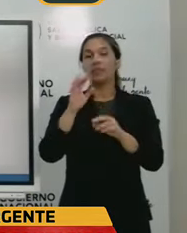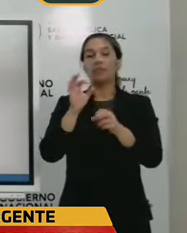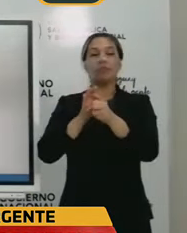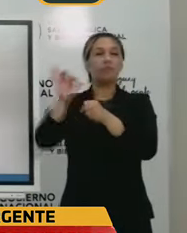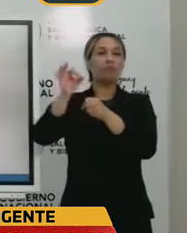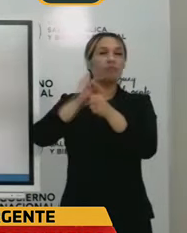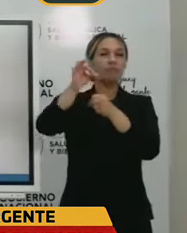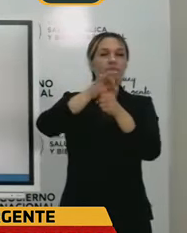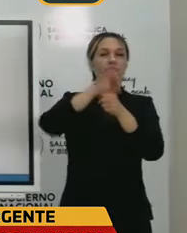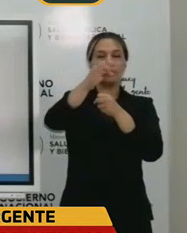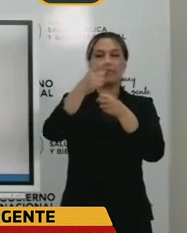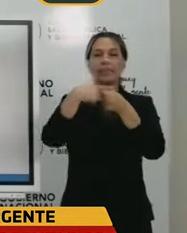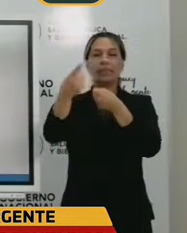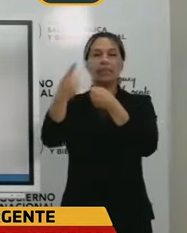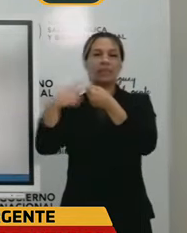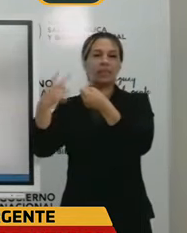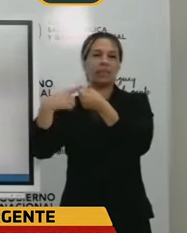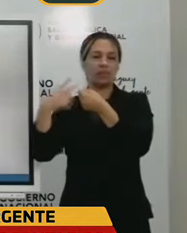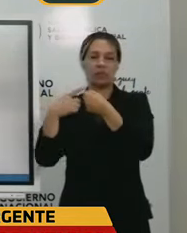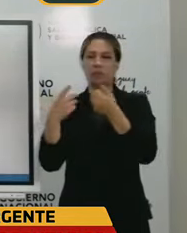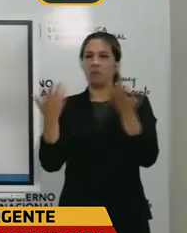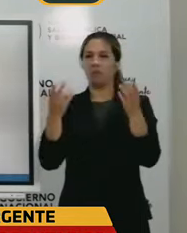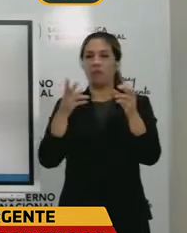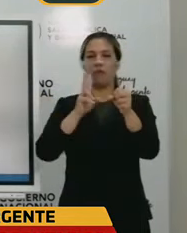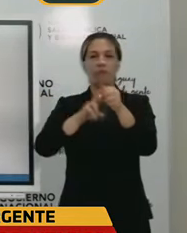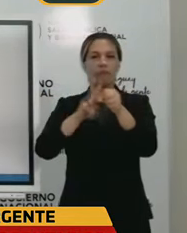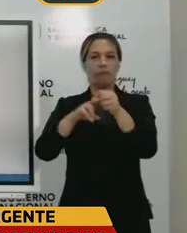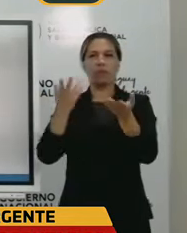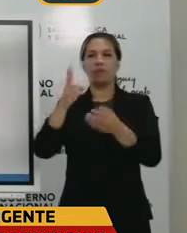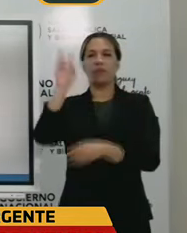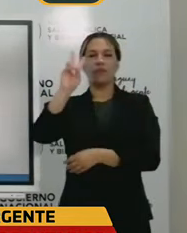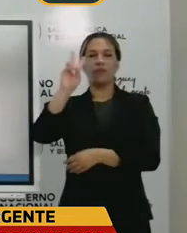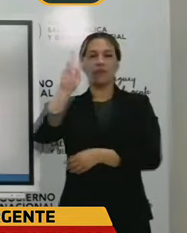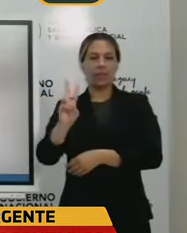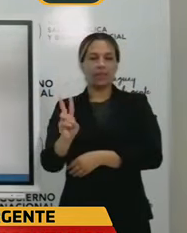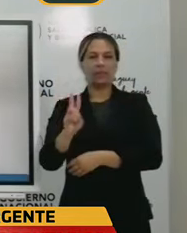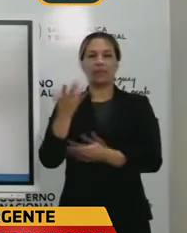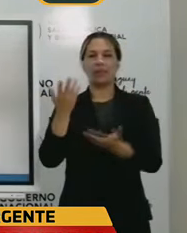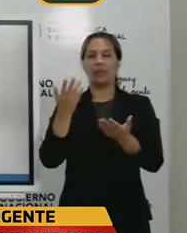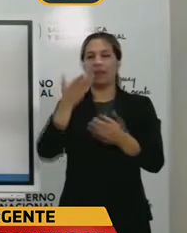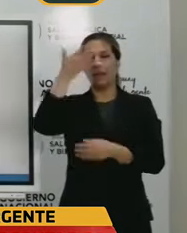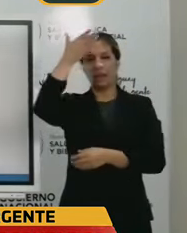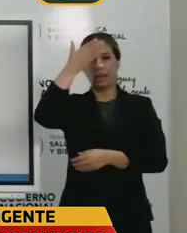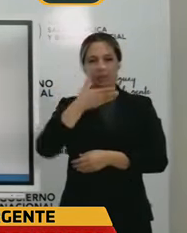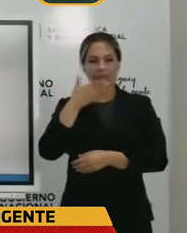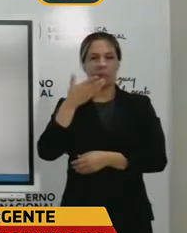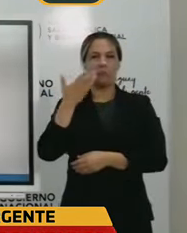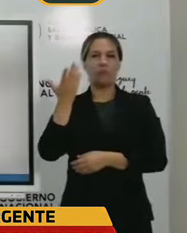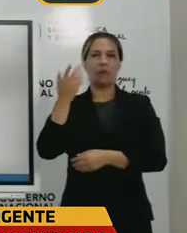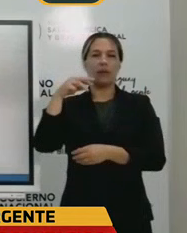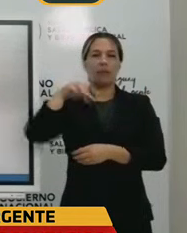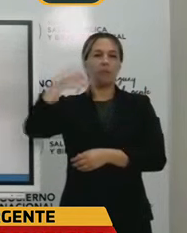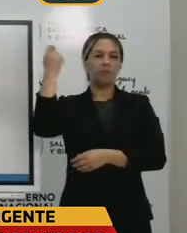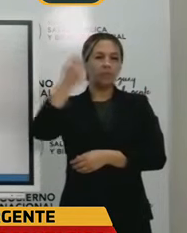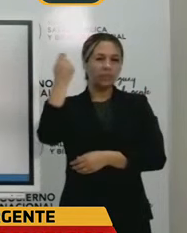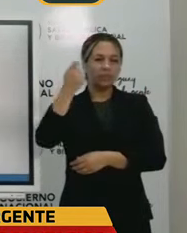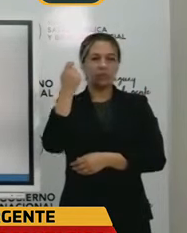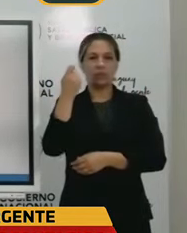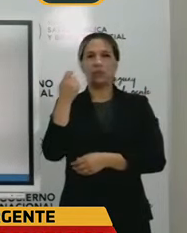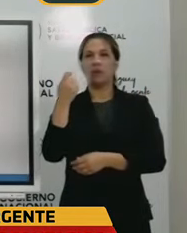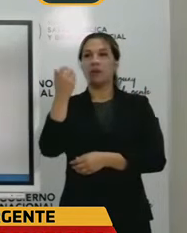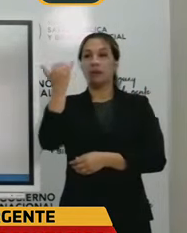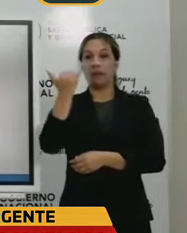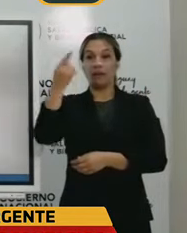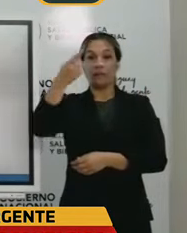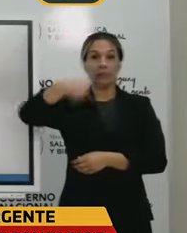ellas, ante un aumento de casos muy importante, lo hizo Coronel Oviedo, lo hizo Villarrica, lo hizo Casapá, lo hicieron en Misiones. Cuando